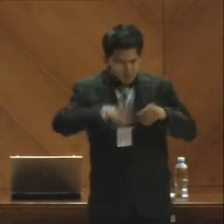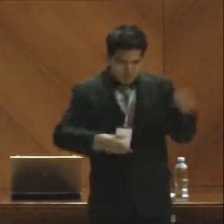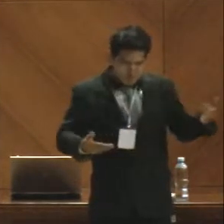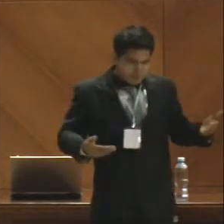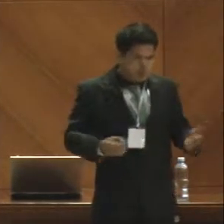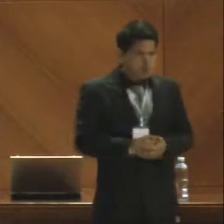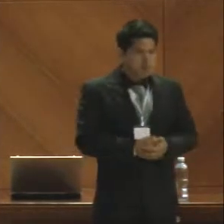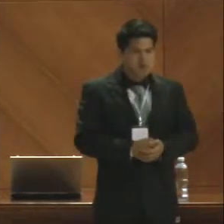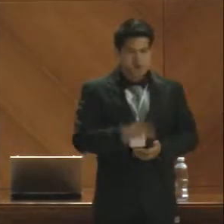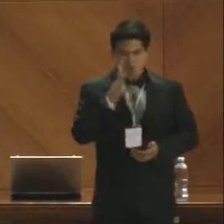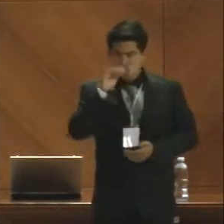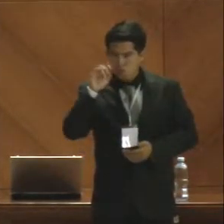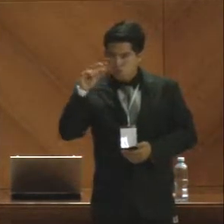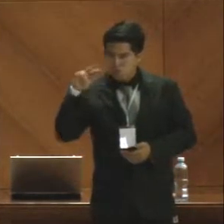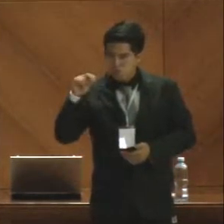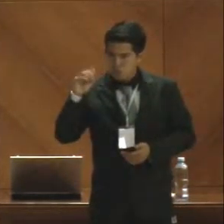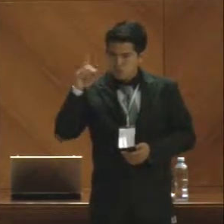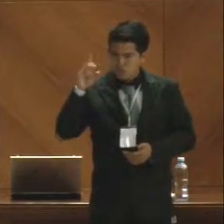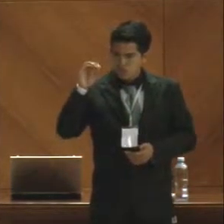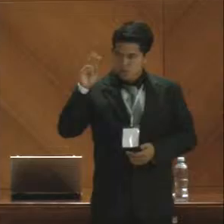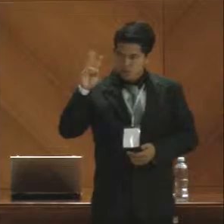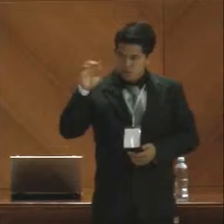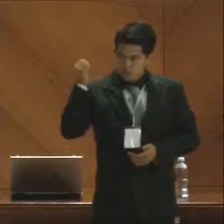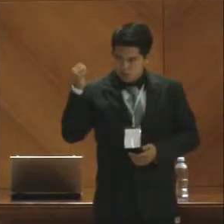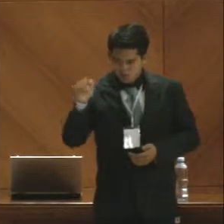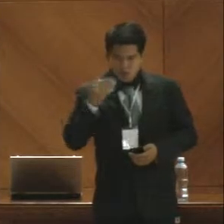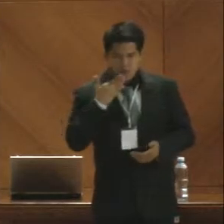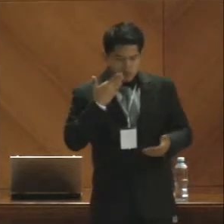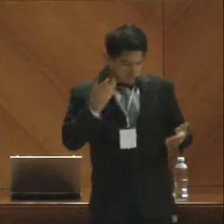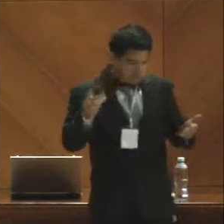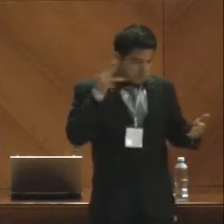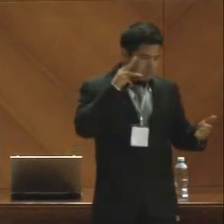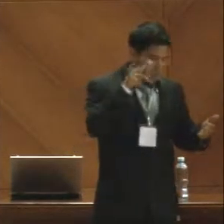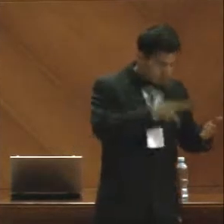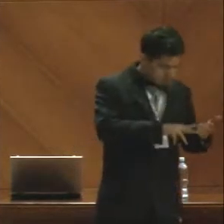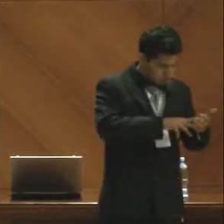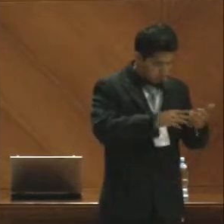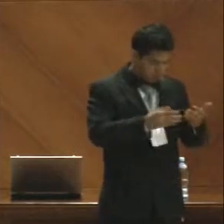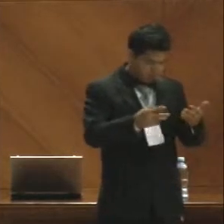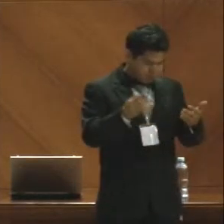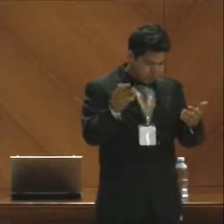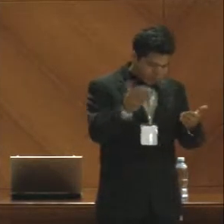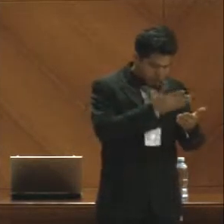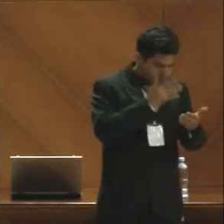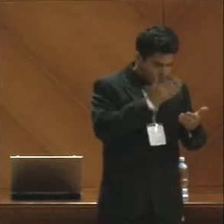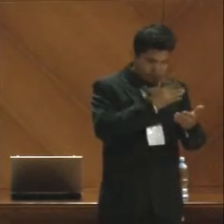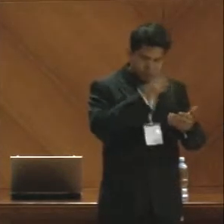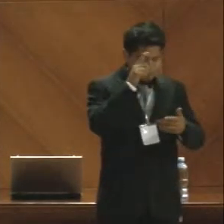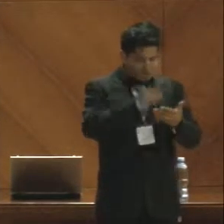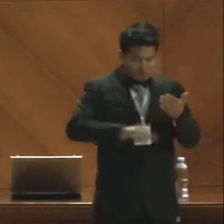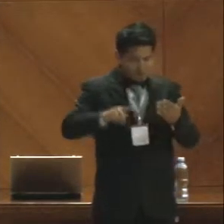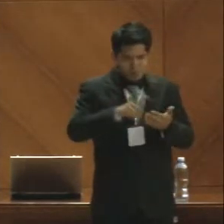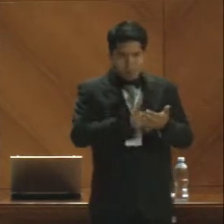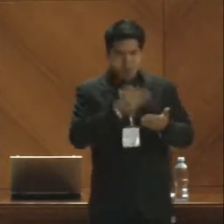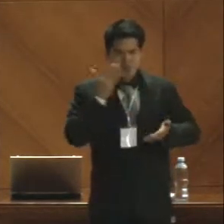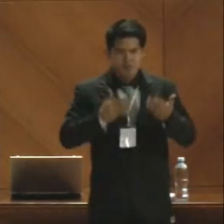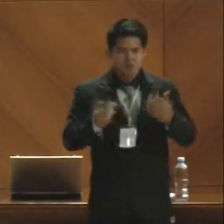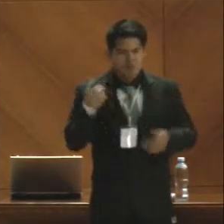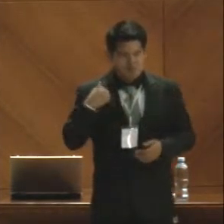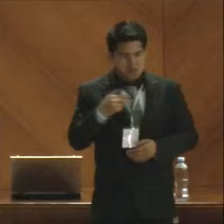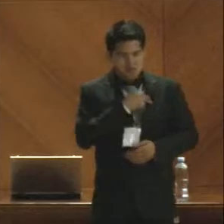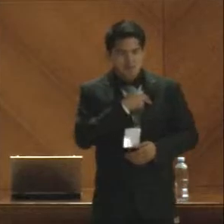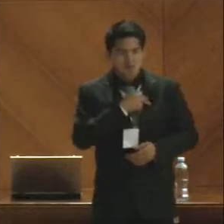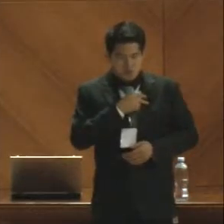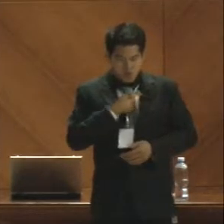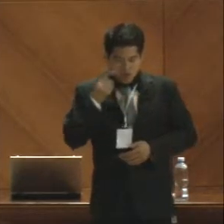hecho el Windows, porque es prohibido saber cómo funciona el Windows. En cambio, si trabajamos con software libre y el código fuente es accesible,